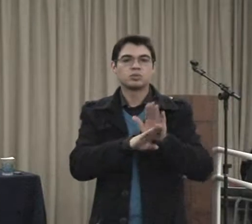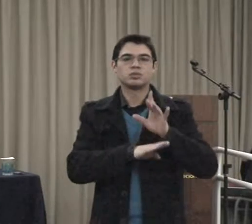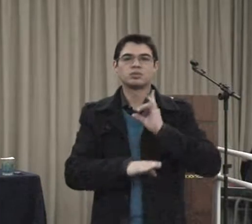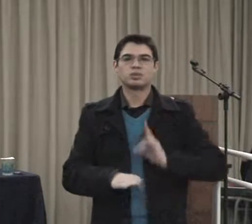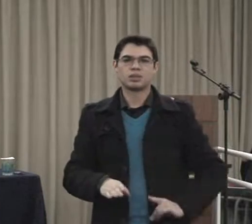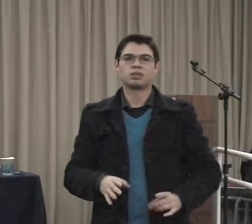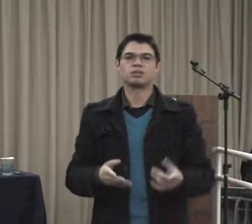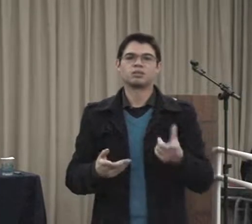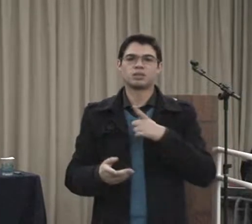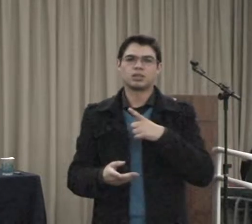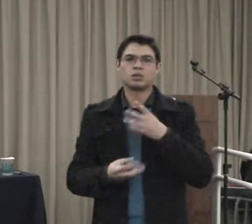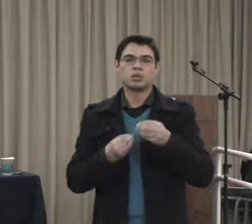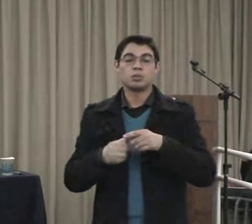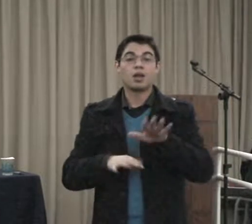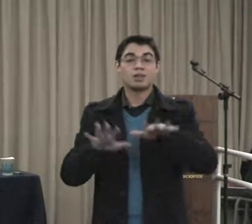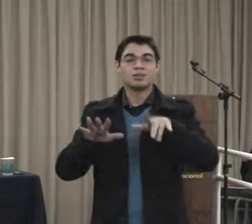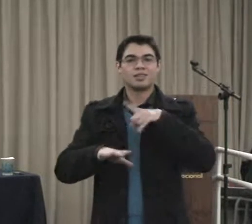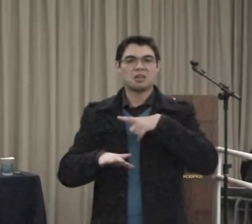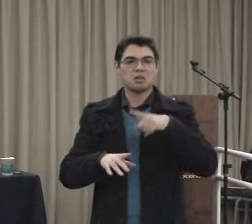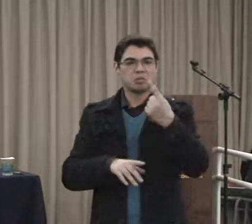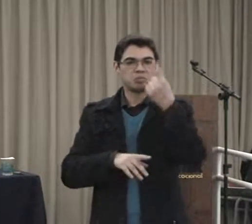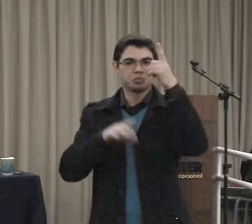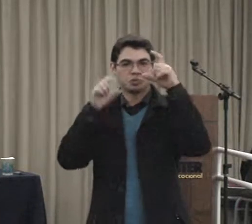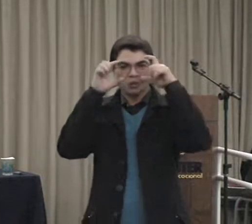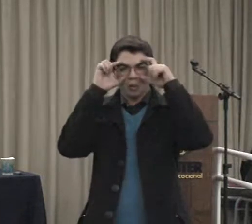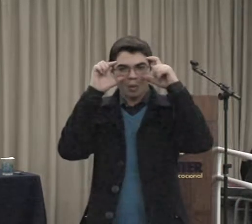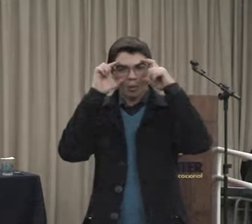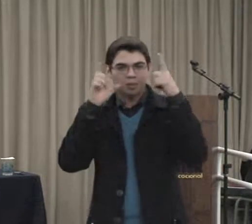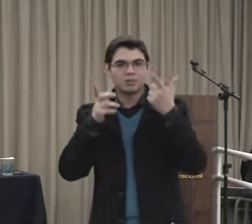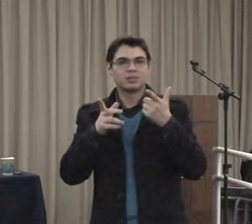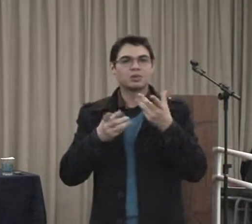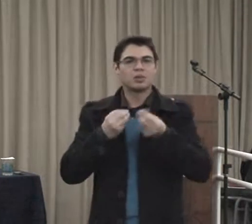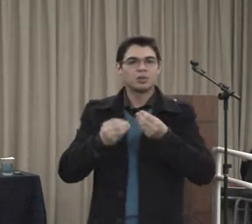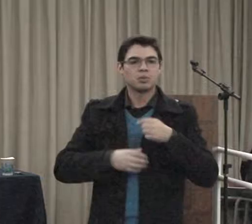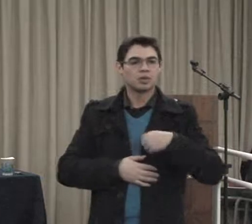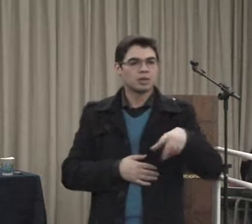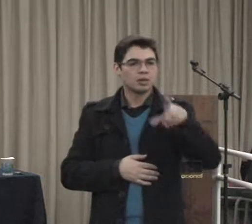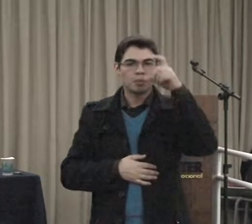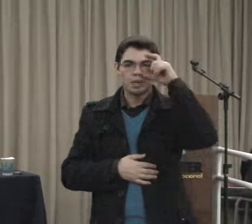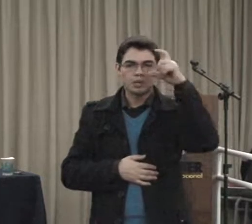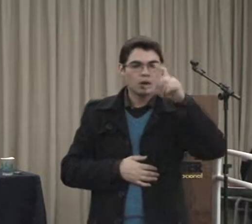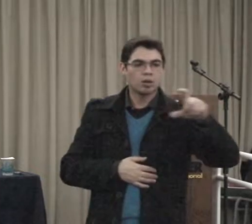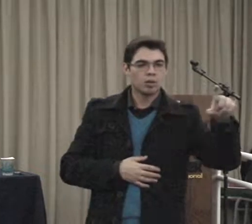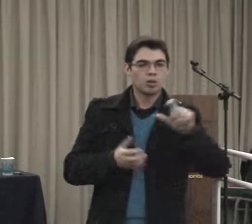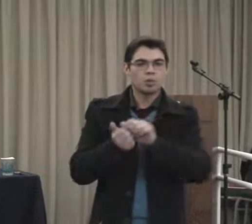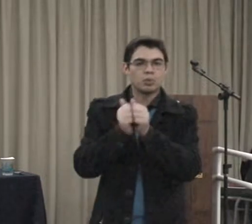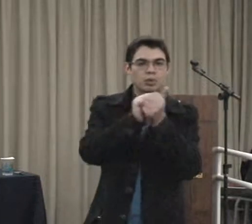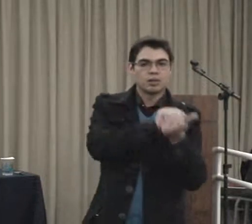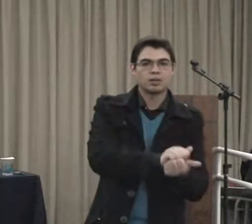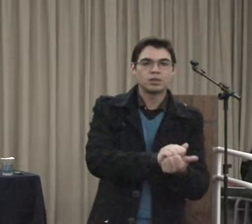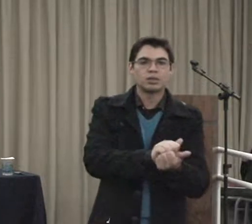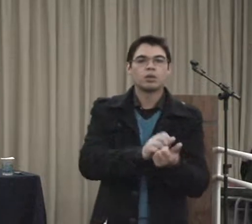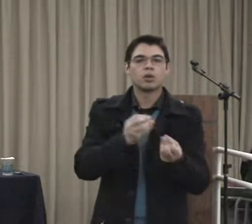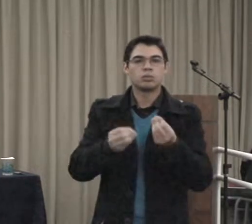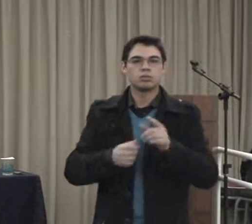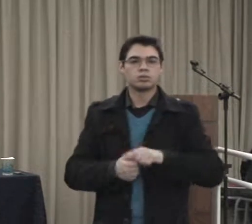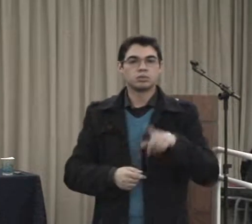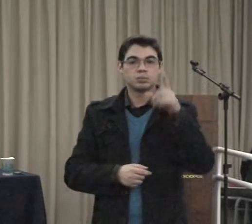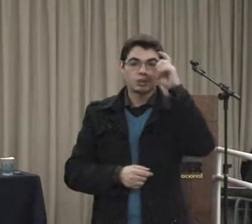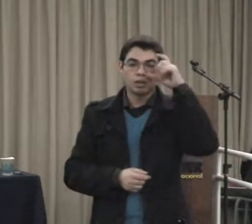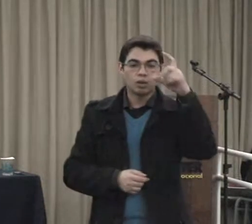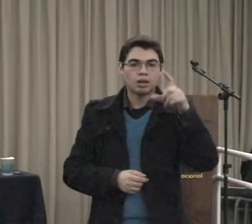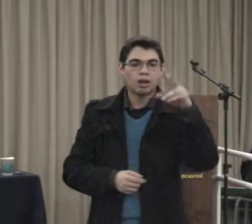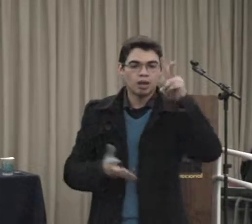Aí, sempre tem um que usa óculos na empresa, né? Um da diretoria. Empresta seu óculos, leia aqui para mim agora. Não, eu me dá